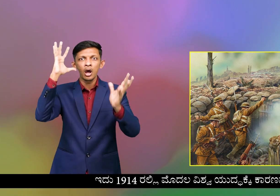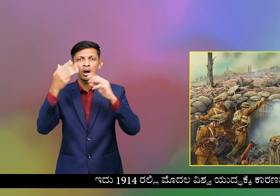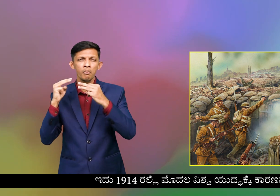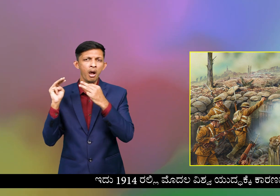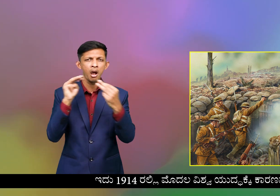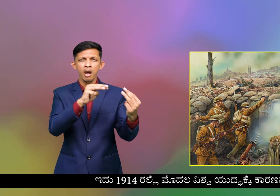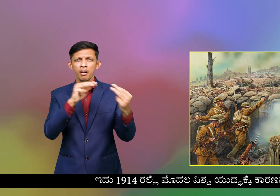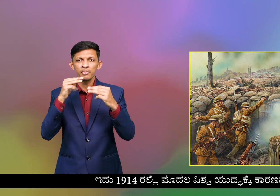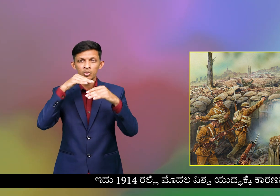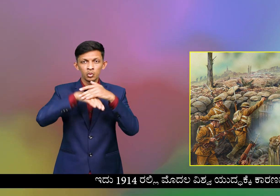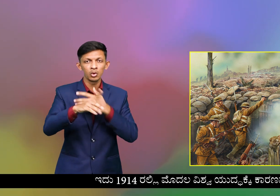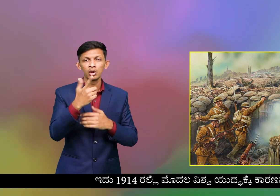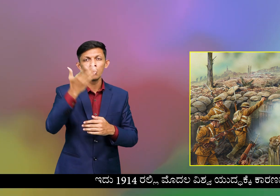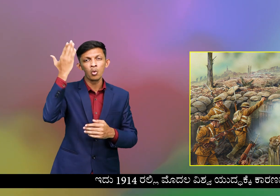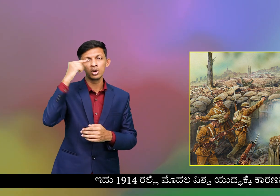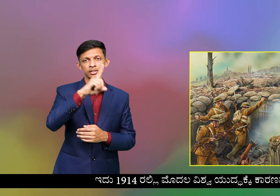1914ರಲ್ಲಿ ಮೊದಲ ವಿಶ್ವ ಯುದ್ಧಕ್ಕೆ ಕಾರಣವಾಯಿತು.